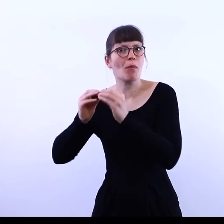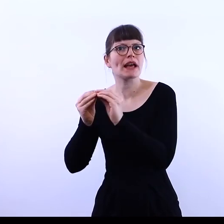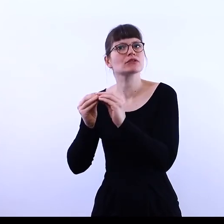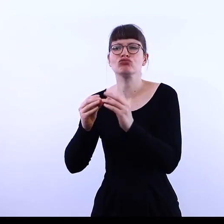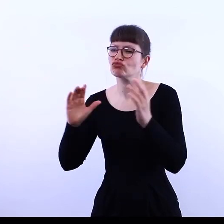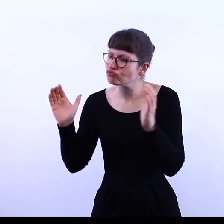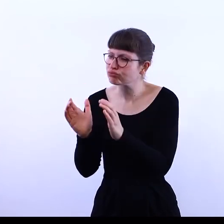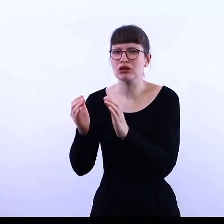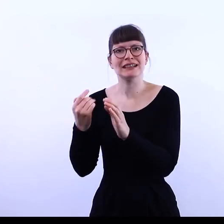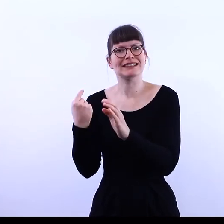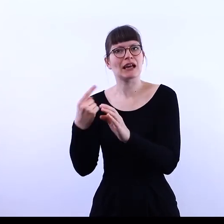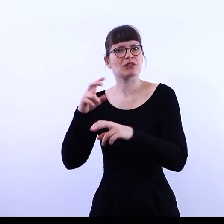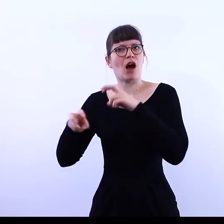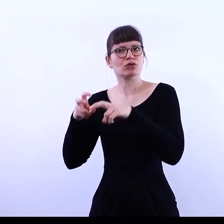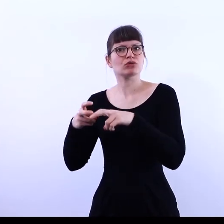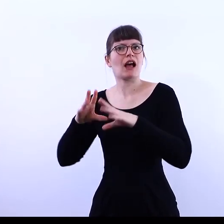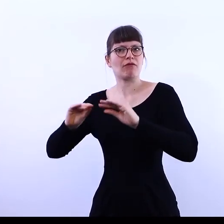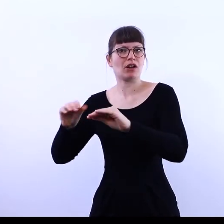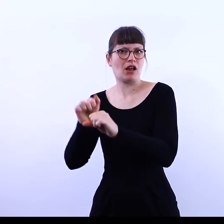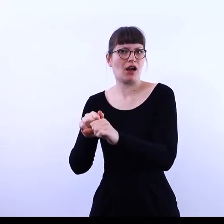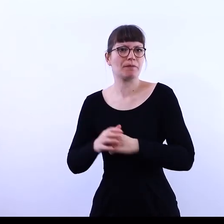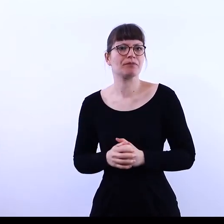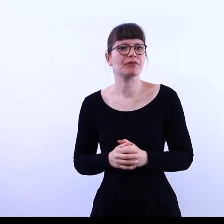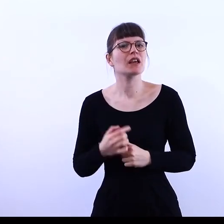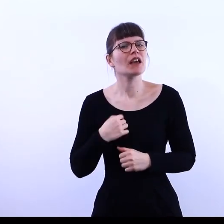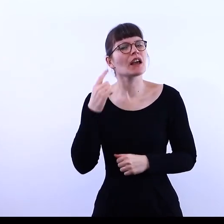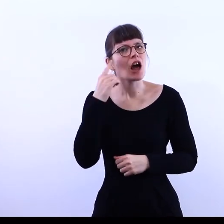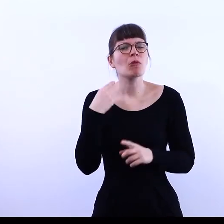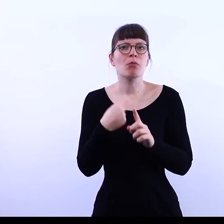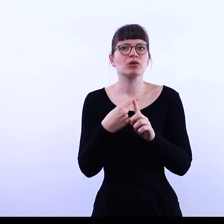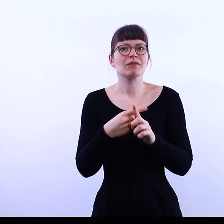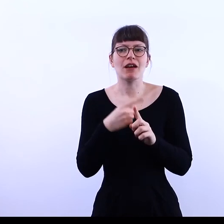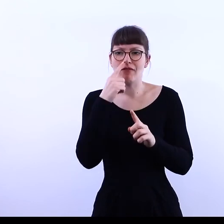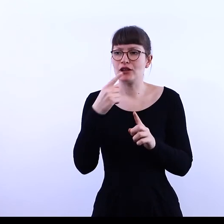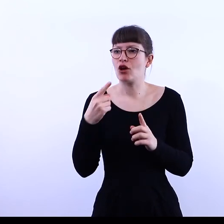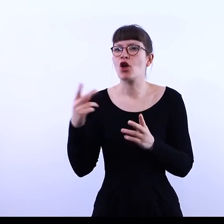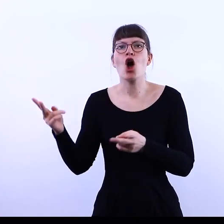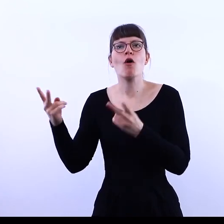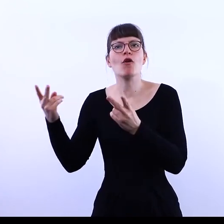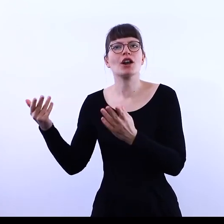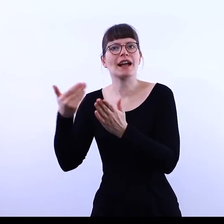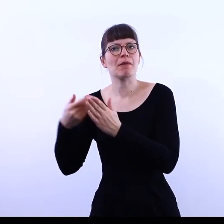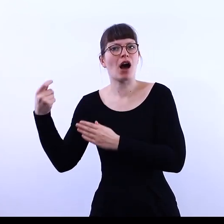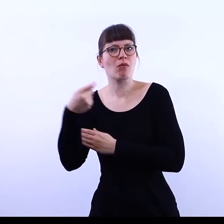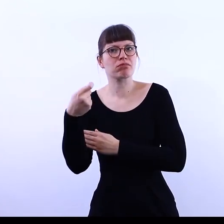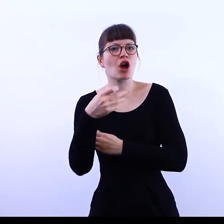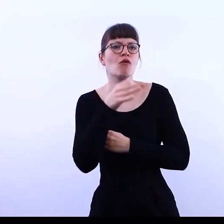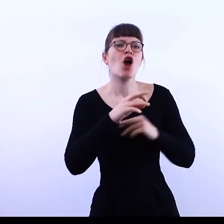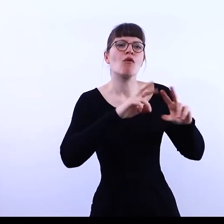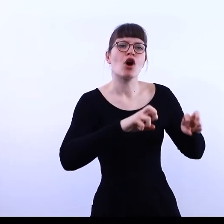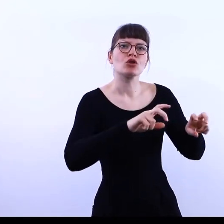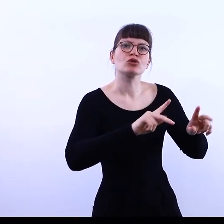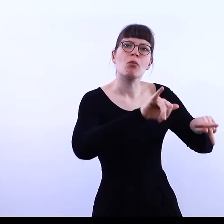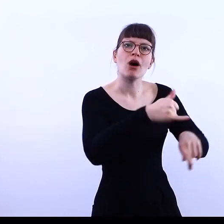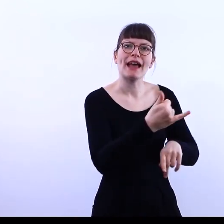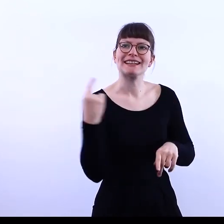Und wie schon gesagt, ich hielt es zum Beispiel für positiv, wenn es von Fördergebern für Forschungsprojekte auch Auflagen